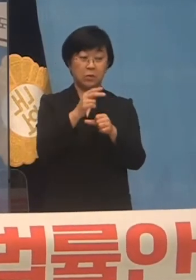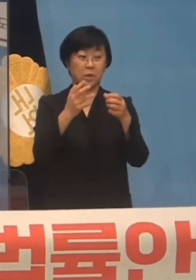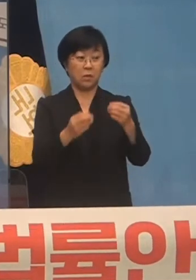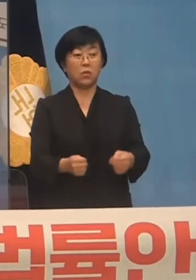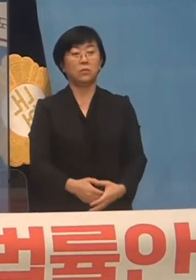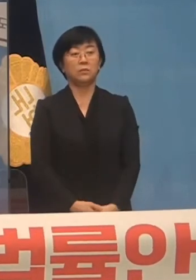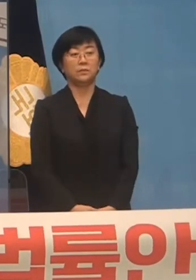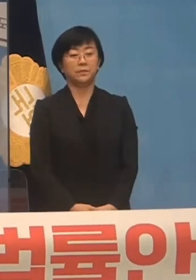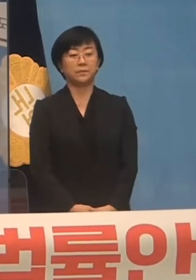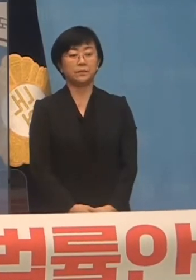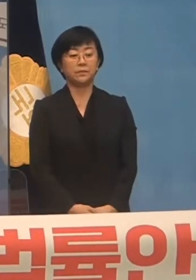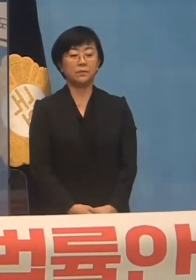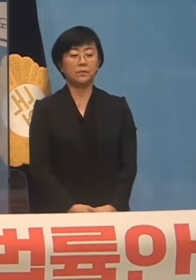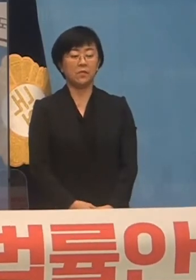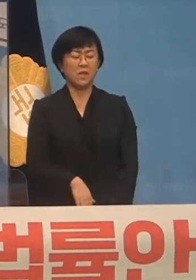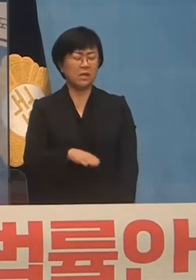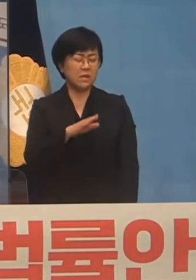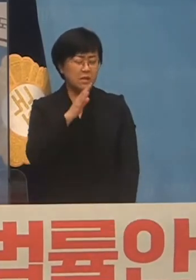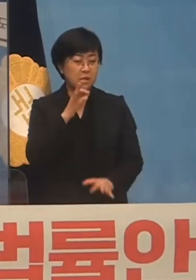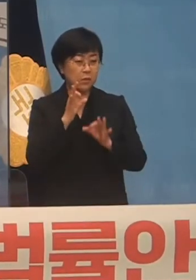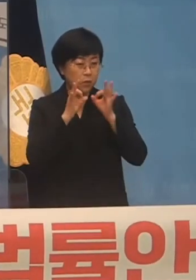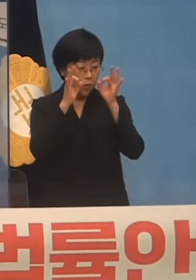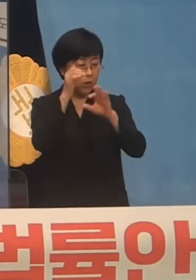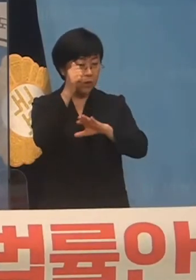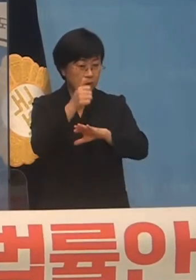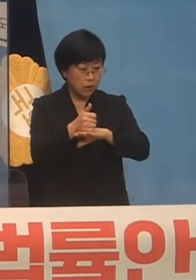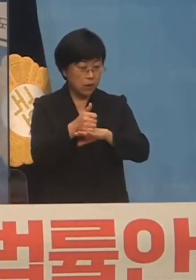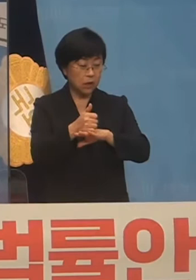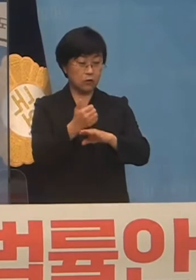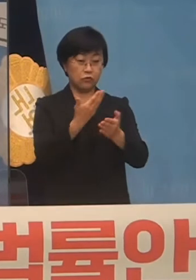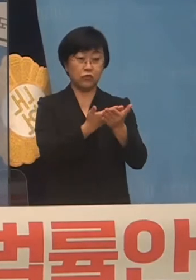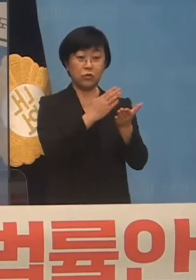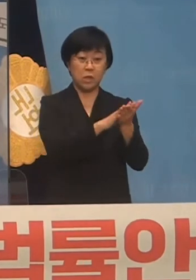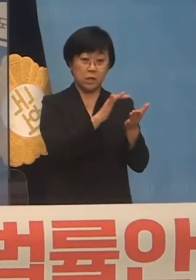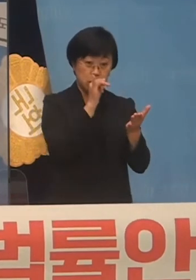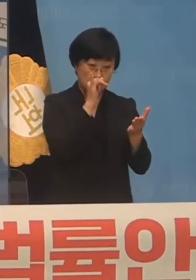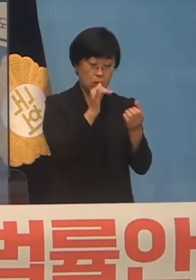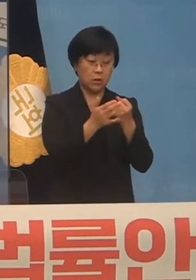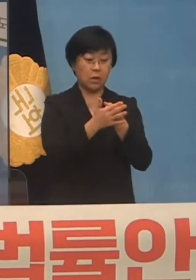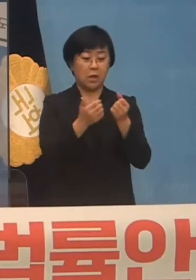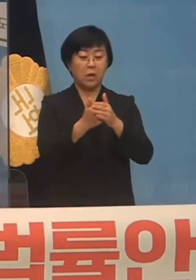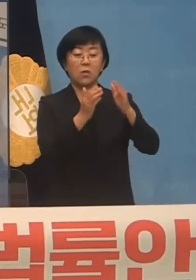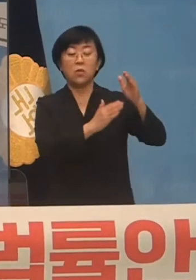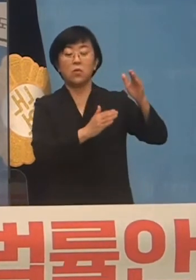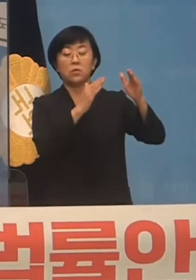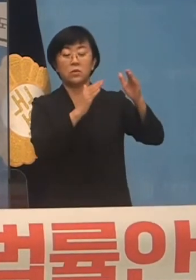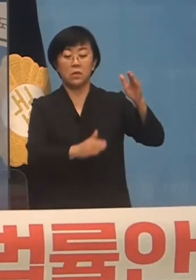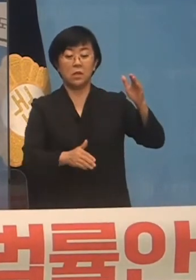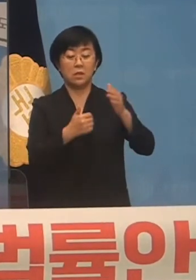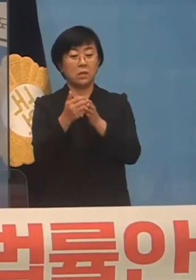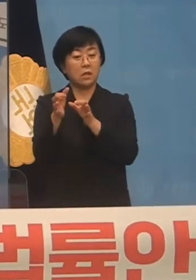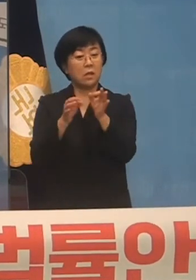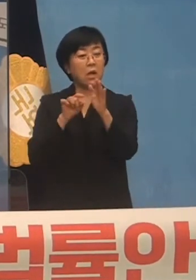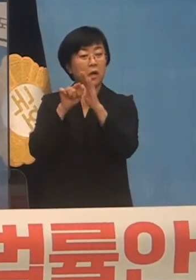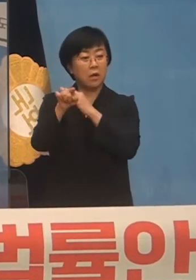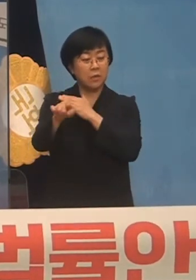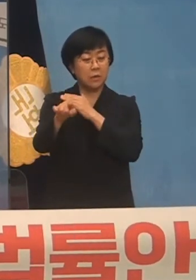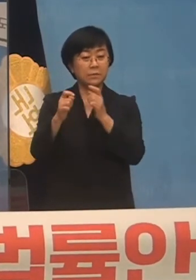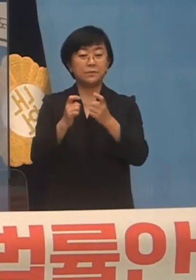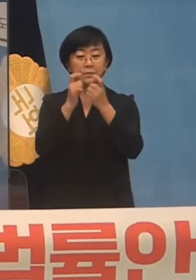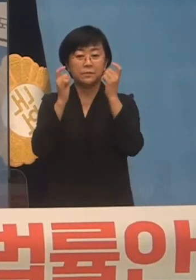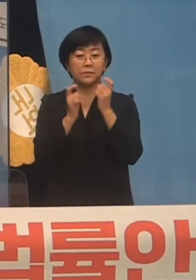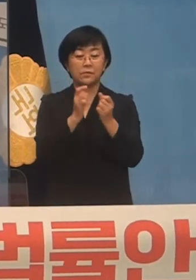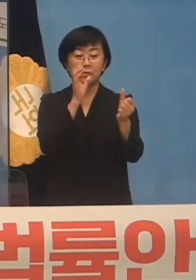많으며 천신만고 끝에 수리를 한다 해도 나중에 공식 대기점에 가져가면 사설